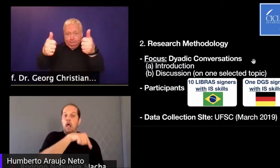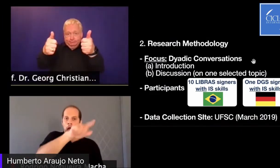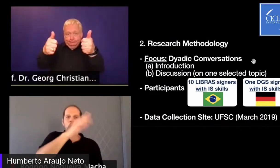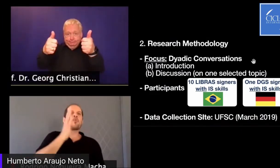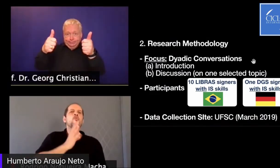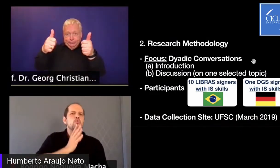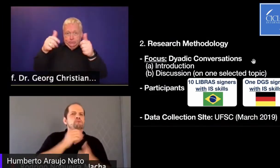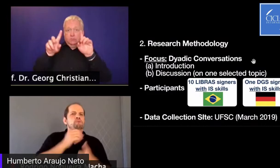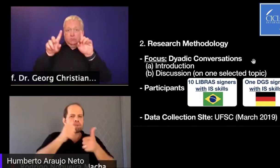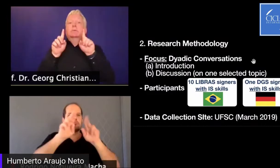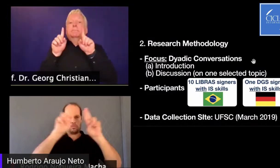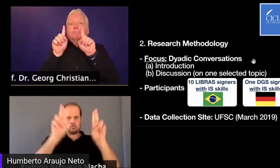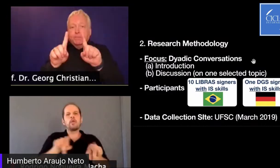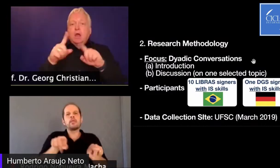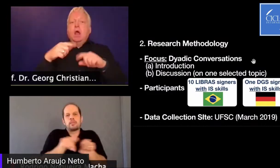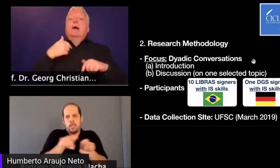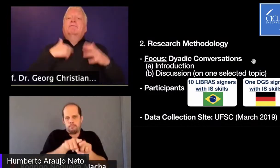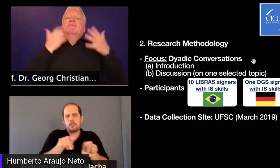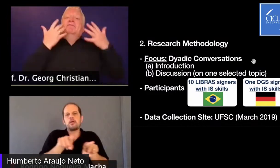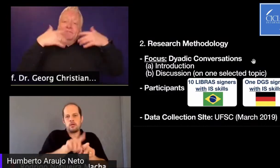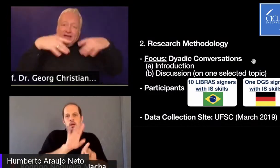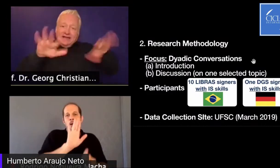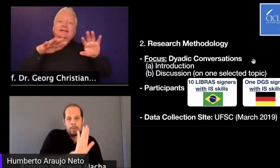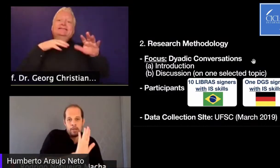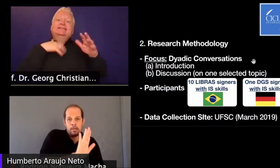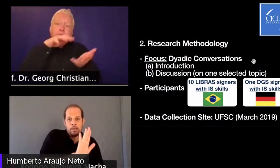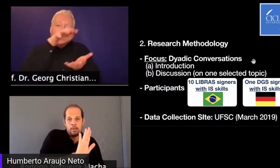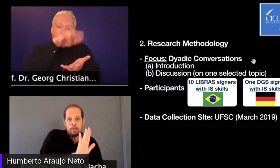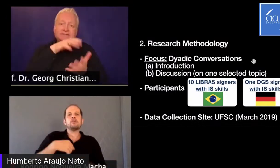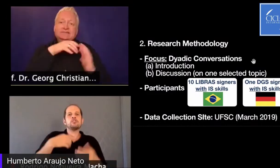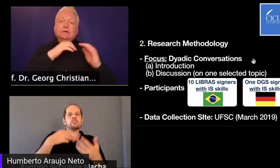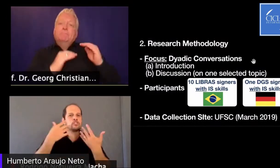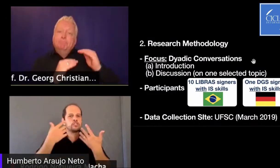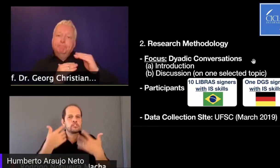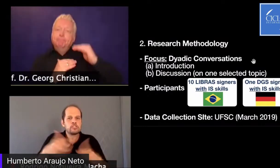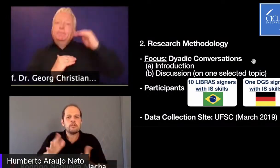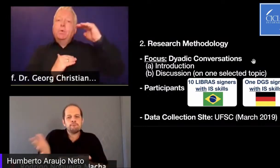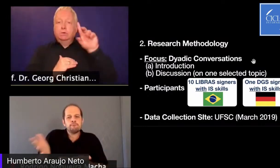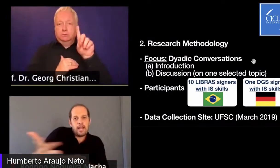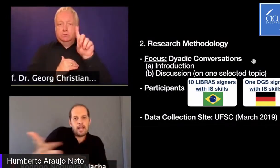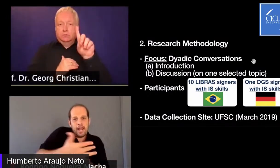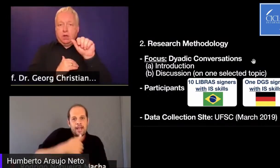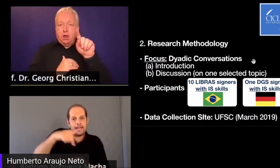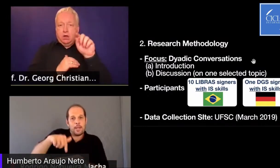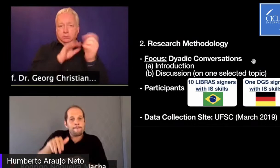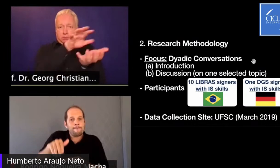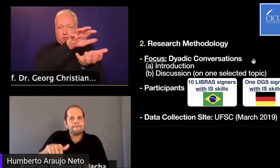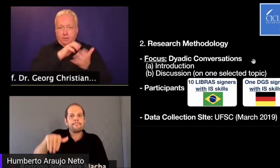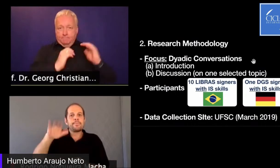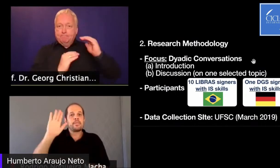foram 10 surdos brasileiros que participaram dessa interação e também faziam uso da língua de sinais internacionais.